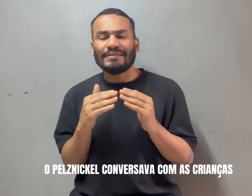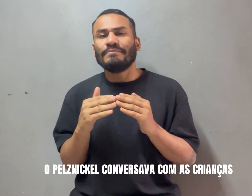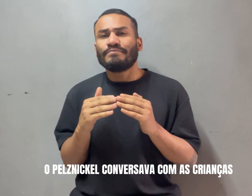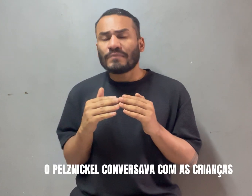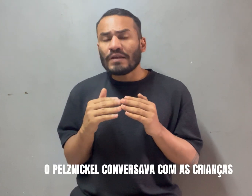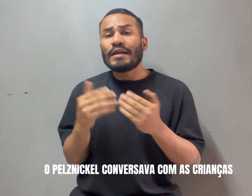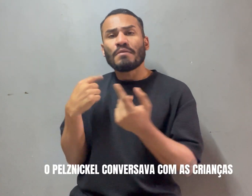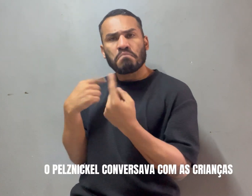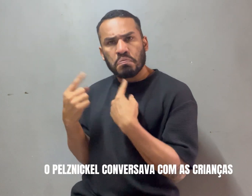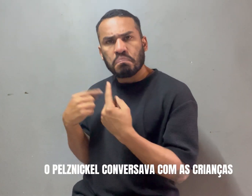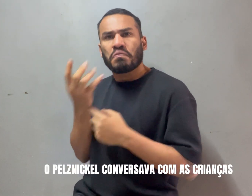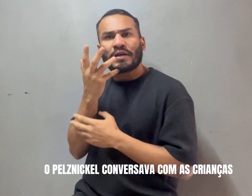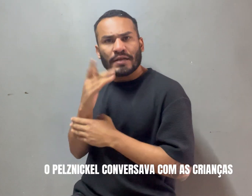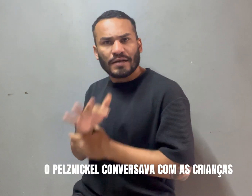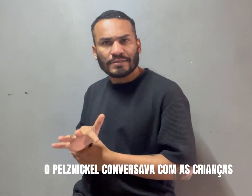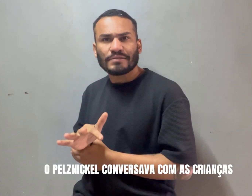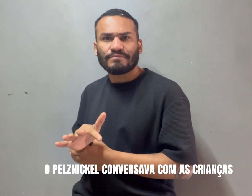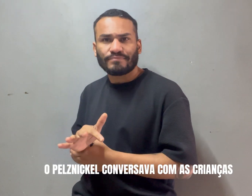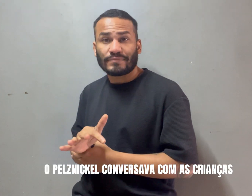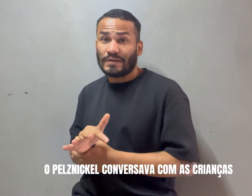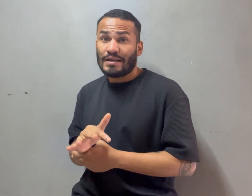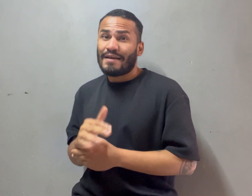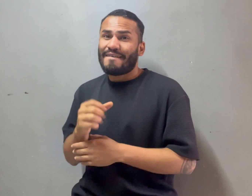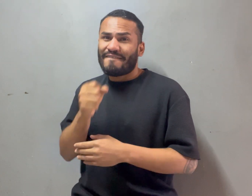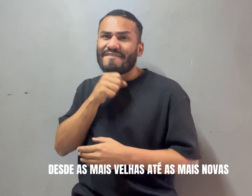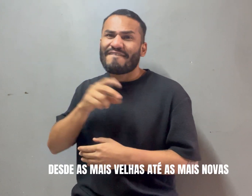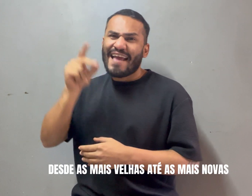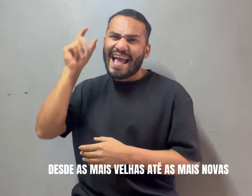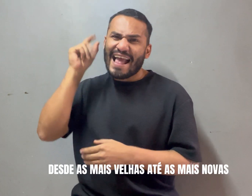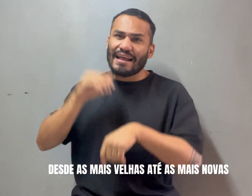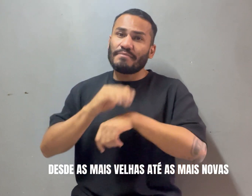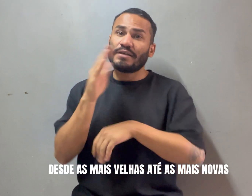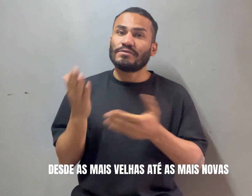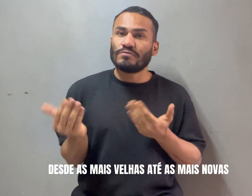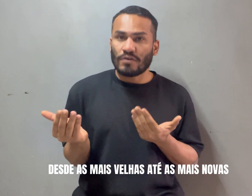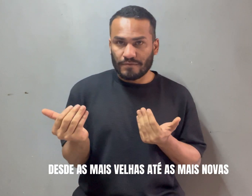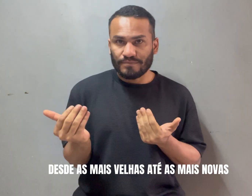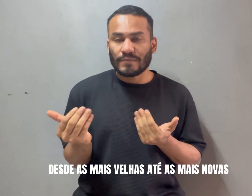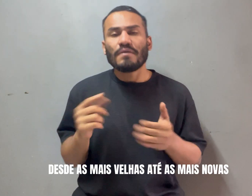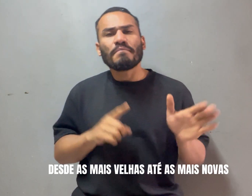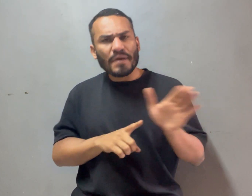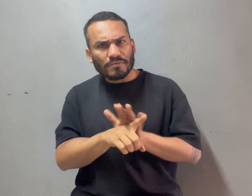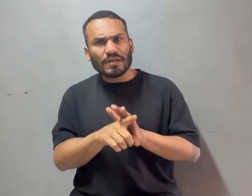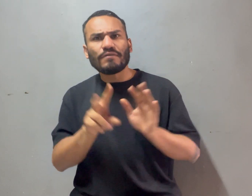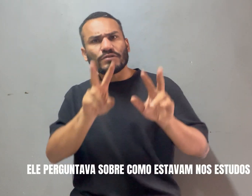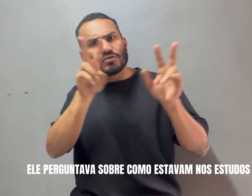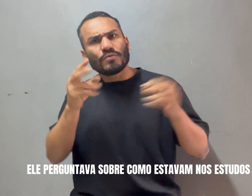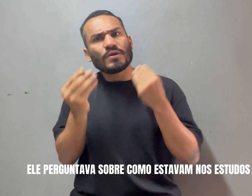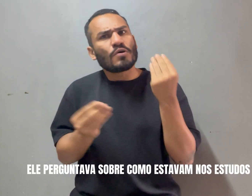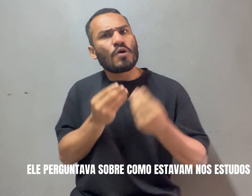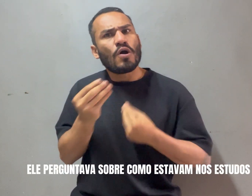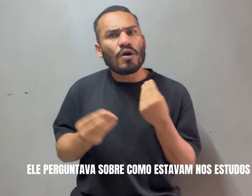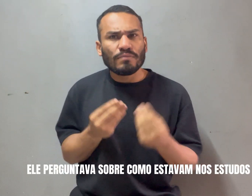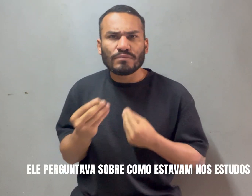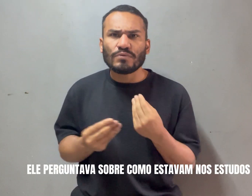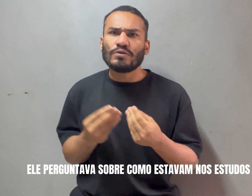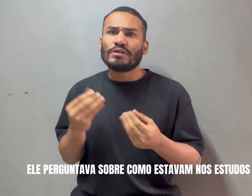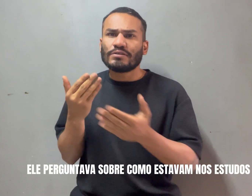o Belsnickel conversava com as crianças, desde as mais velhas até as mais novas. Ele perguntava sobre como estavam